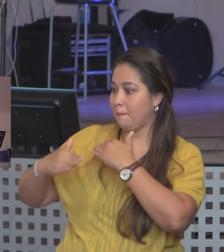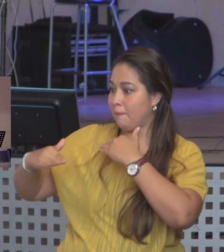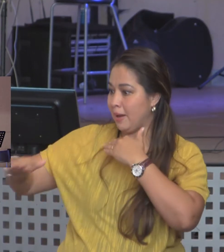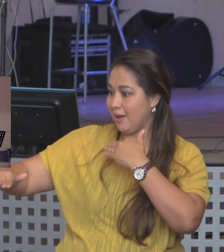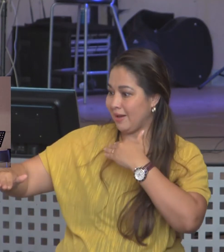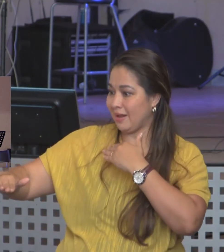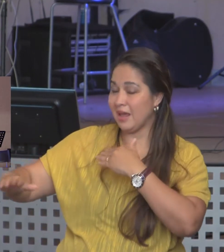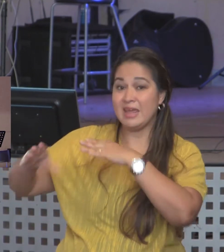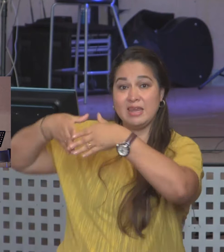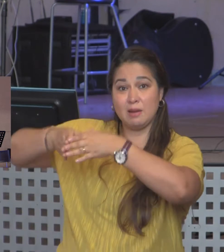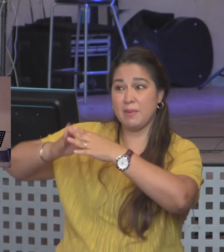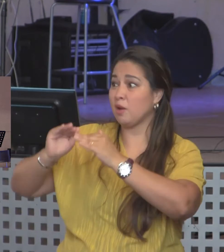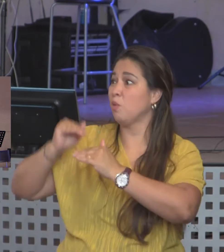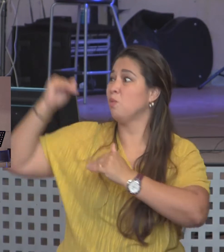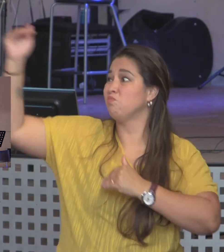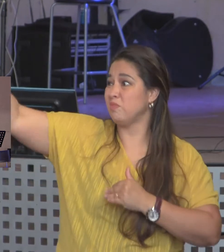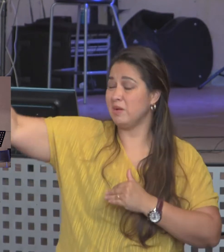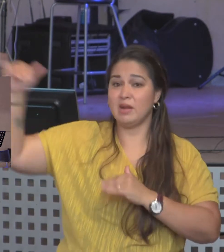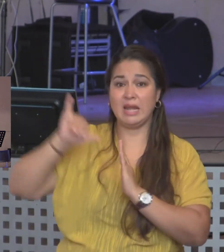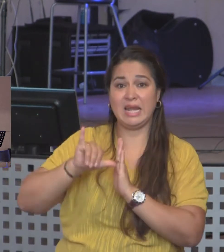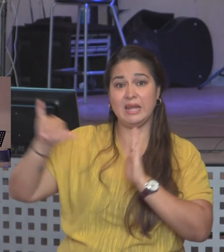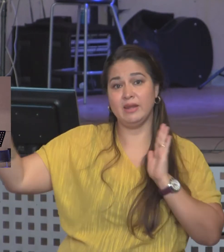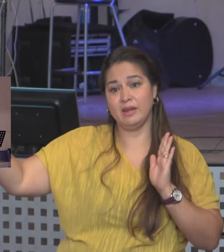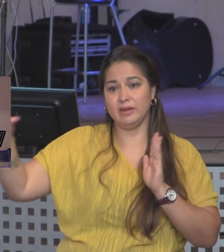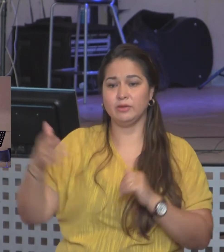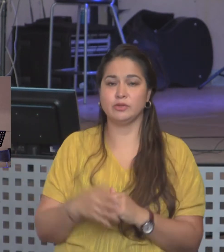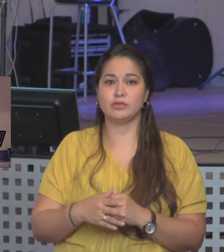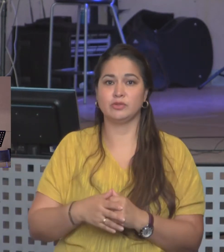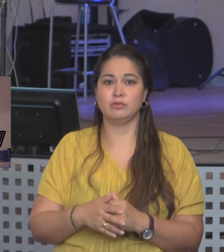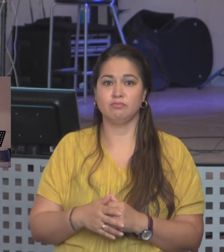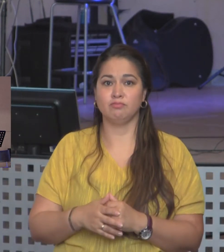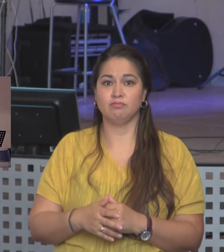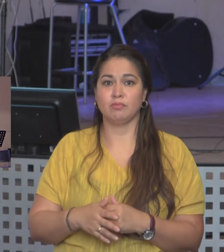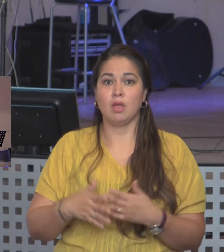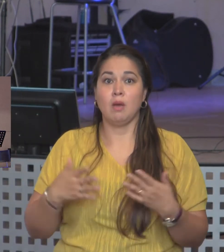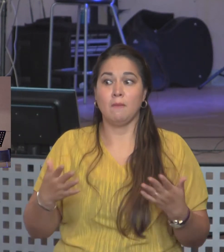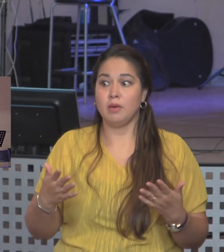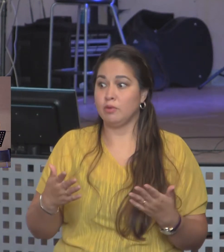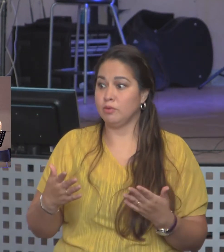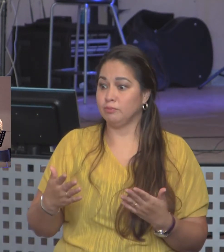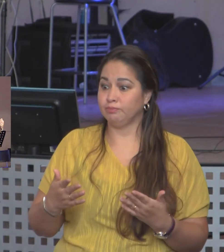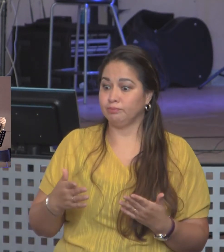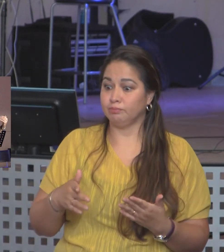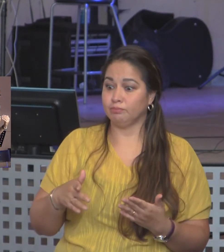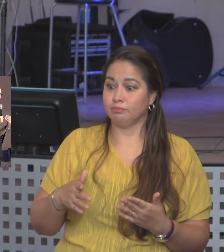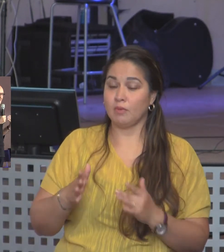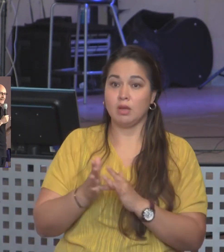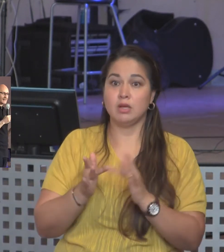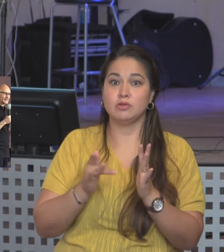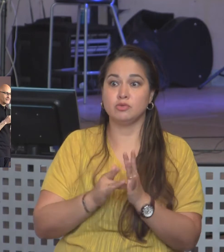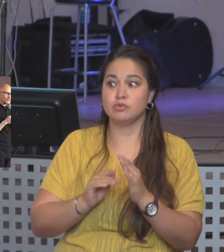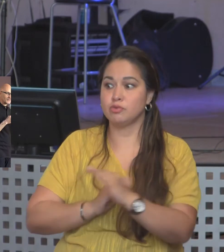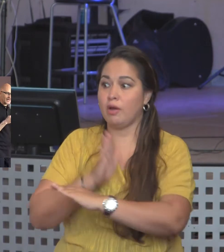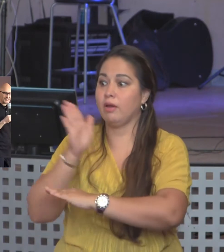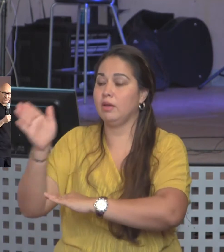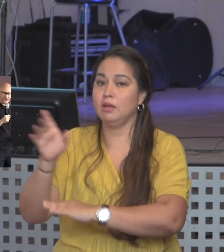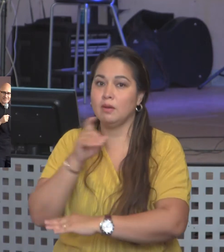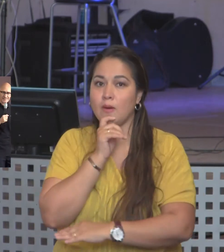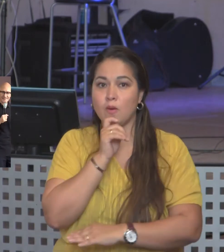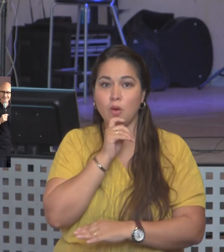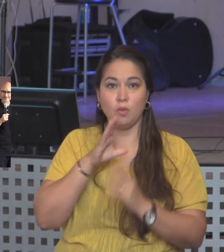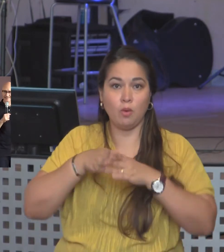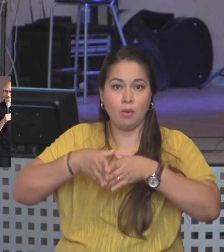barrera infranqueable para lo natural, pero Él comienza a caminar sobre